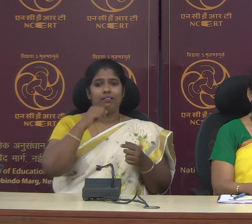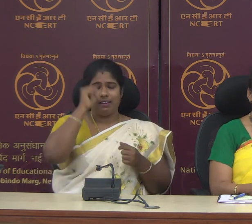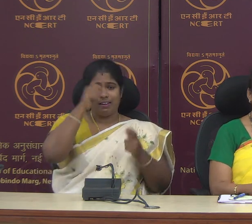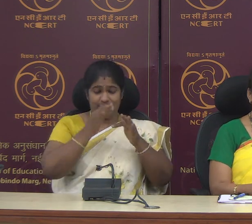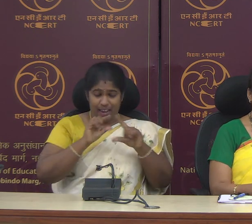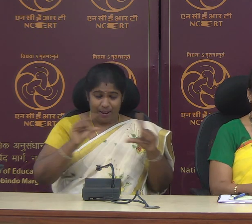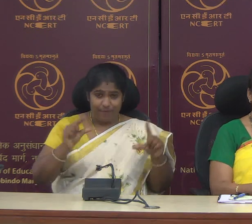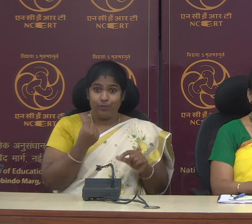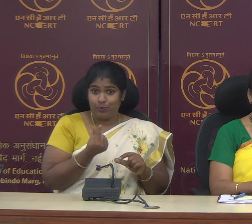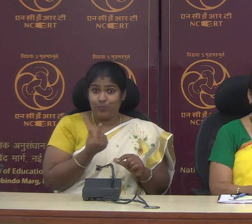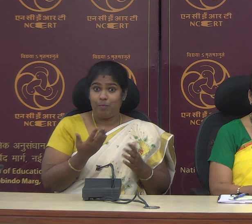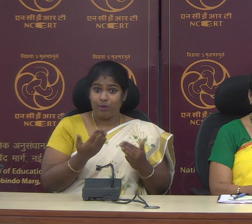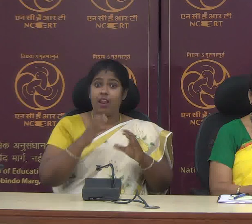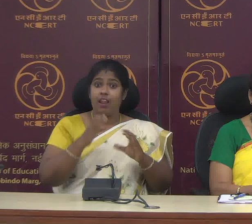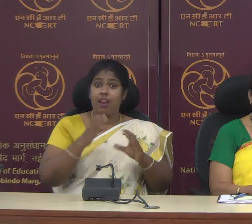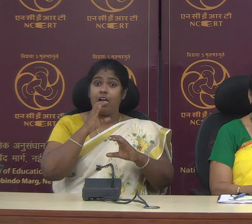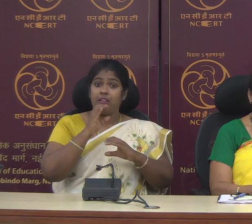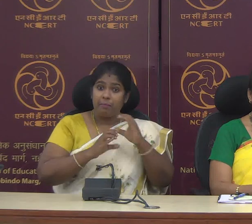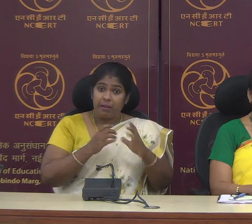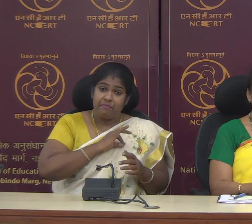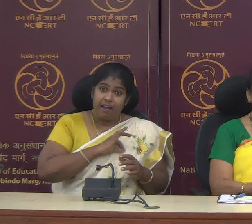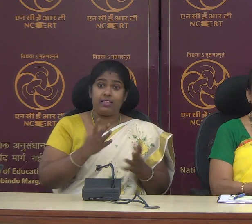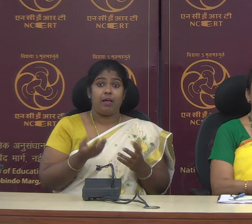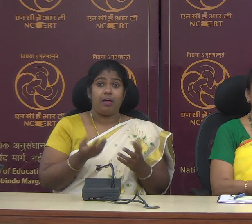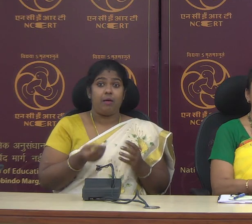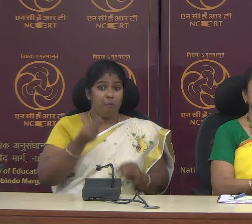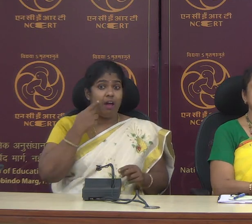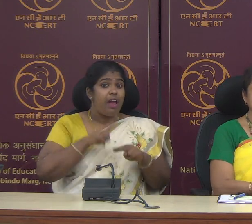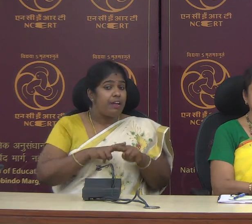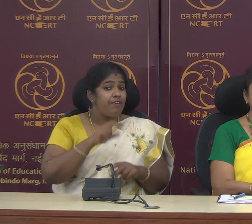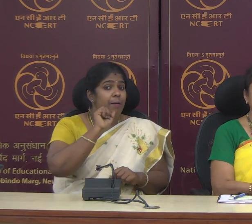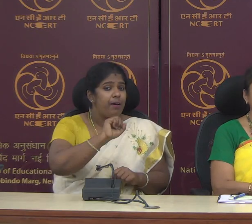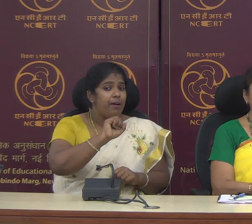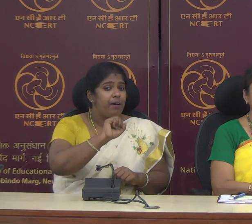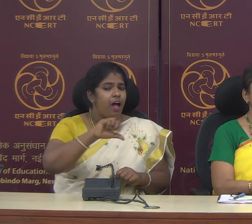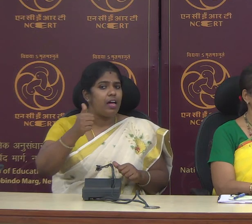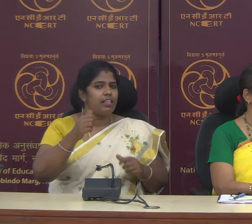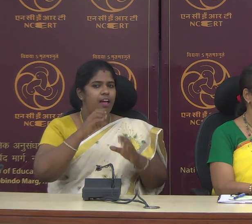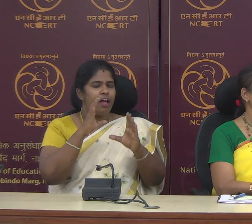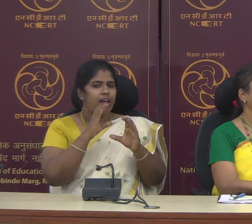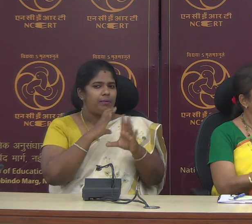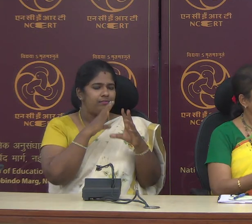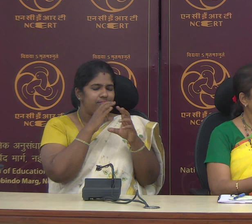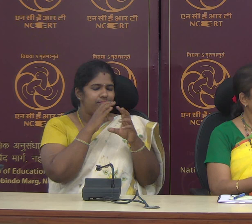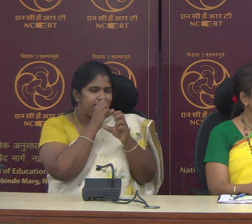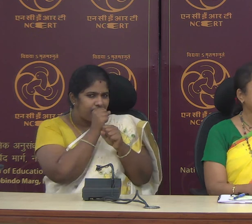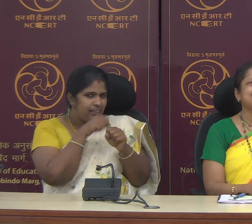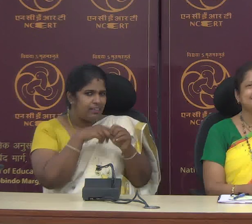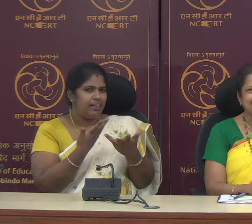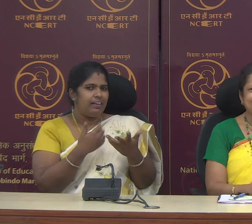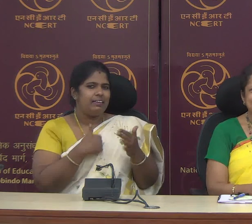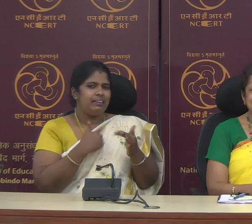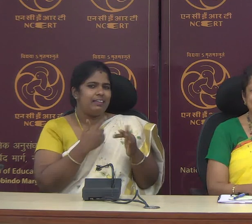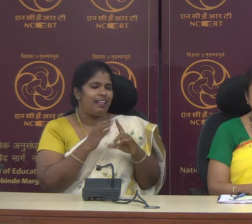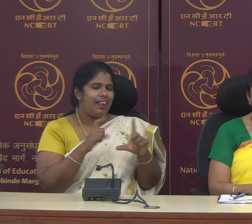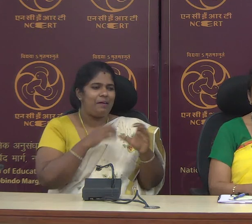करके उसमें बातचीत करने का एक फायदा ये भी है कि अगर आपको अपनी बात किसी ऐसे व्यक्ति से छुपानी है जिसको नहीं आती है तो भी आप कर सकते